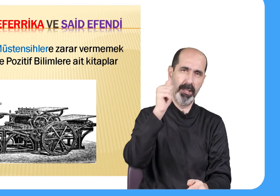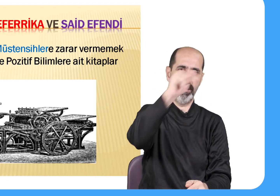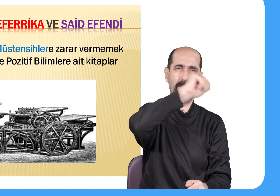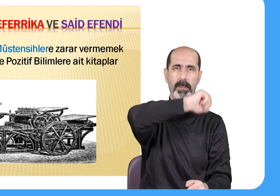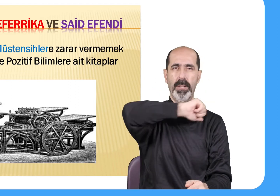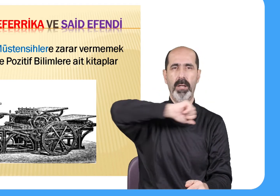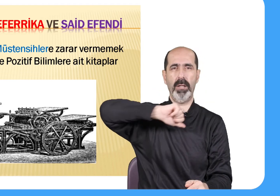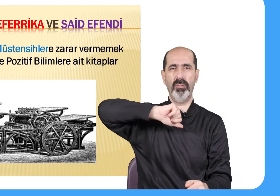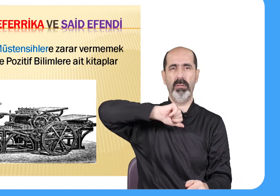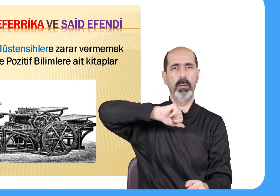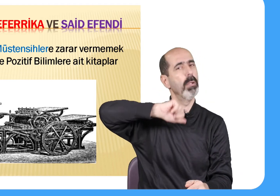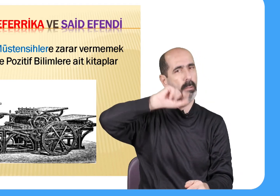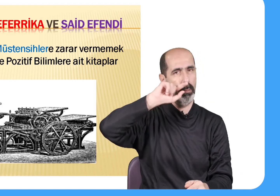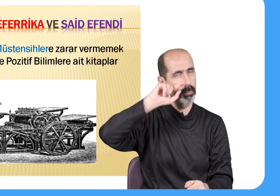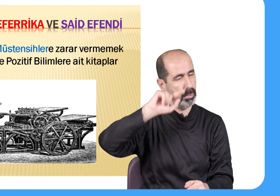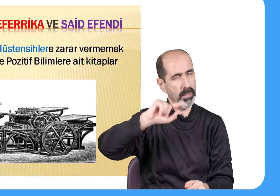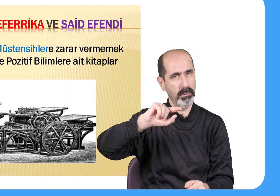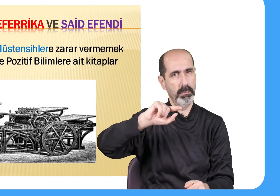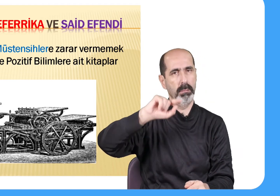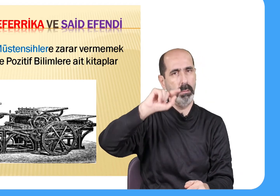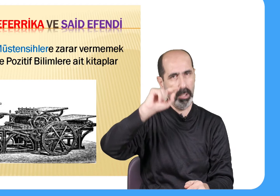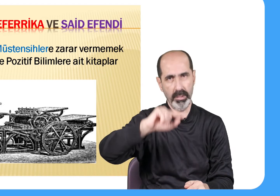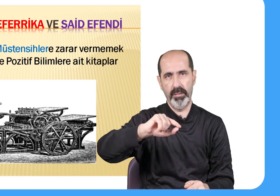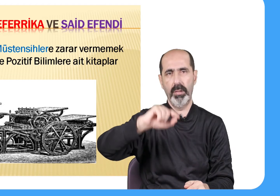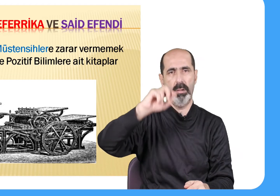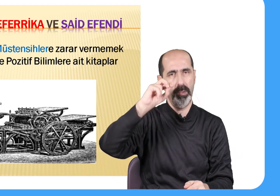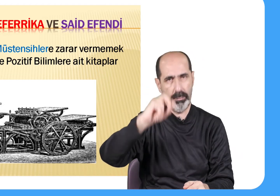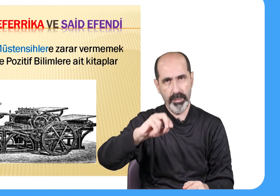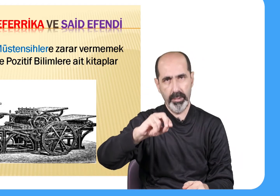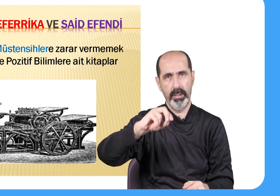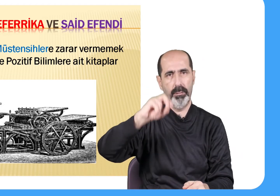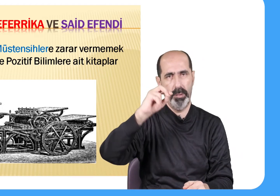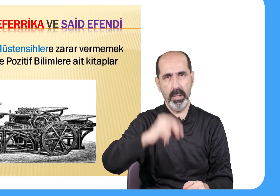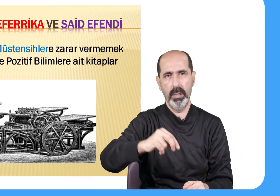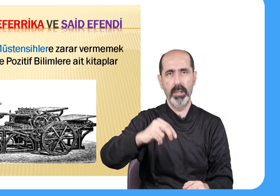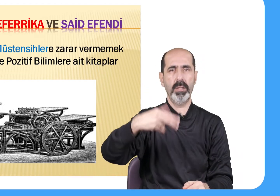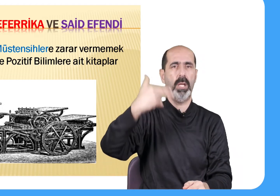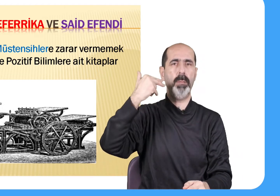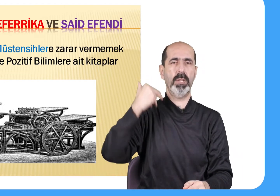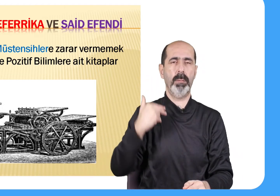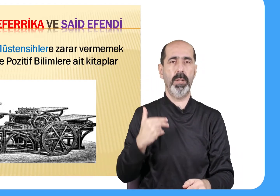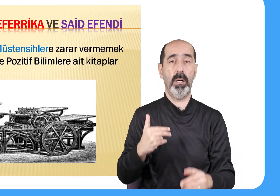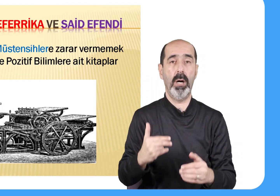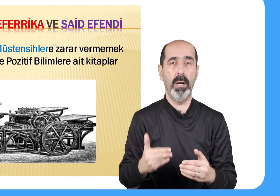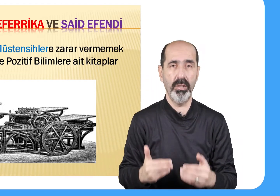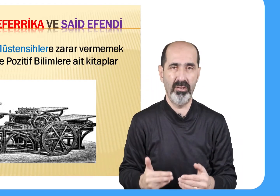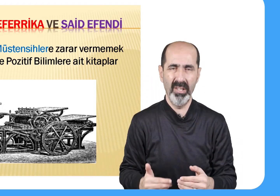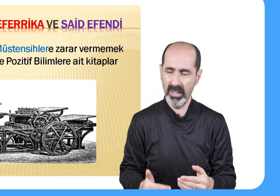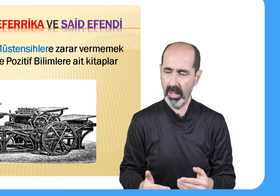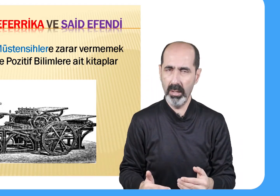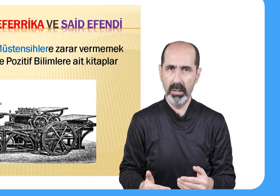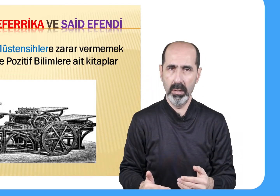Bu din kitapları harç Kural hadis tefsir fıkıh kelam kitapları